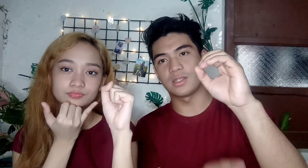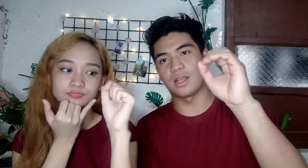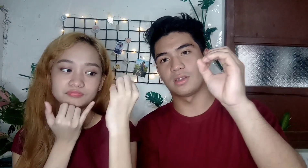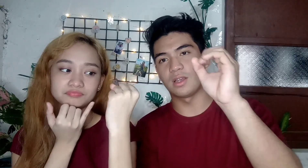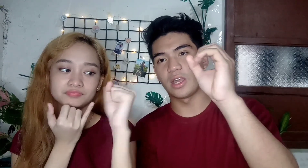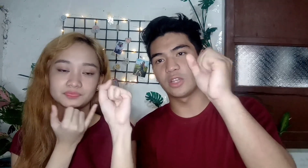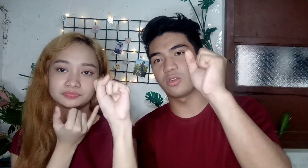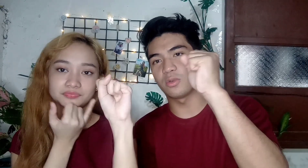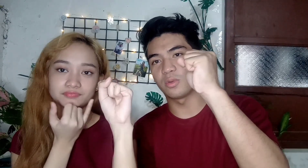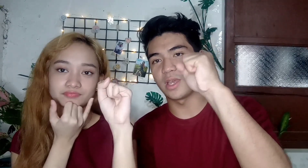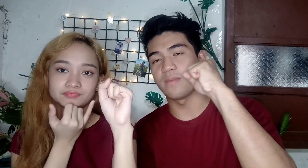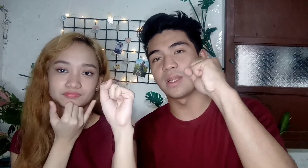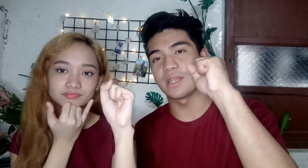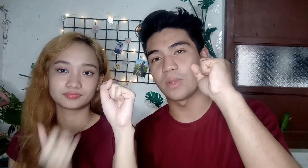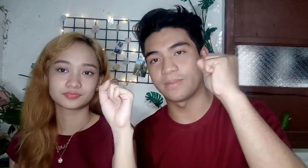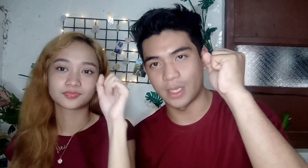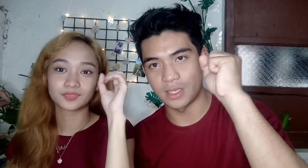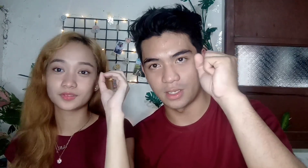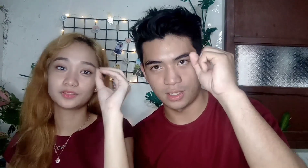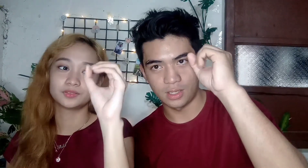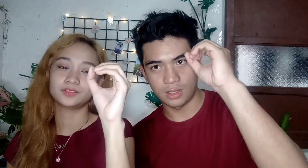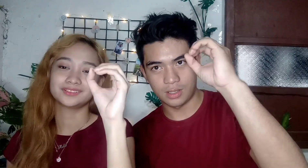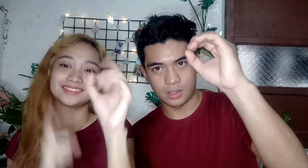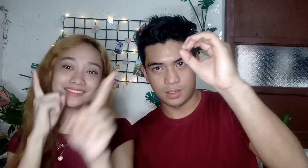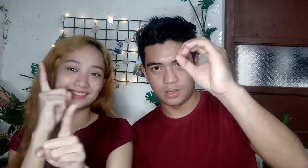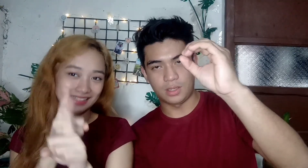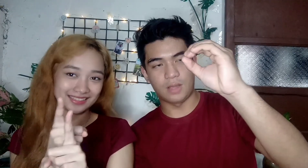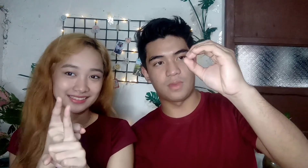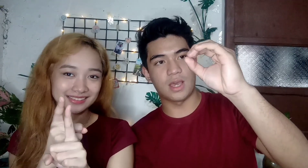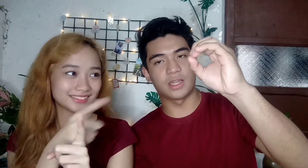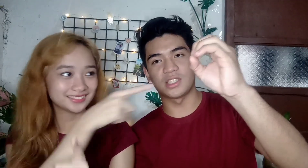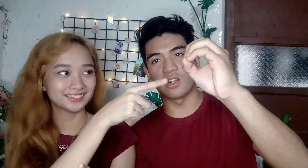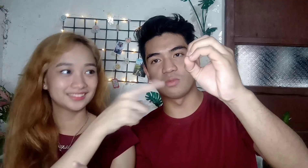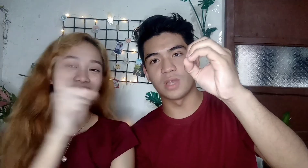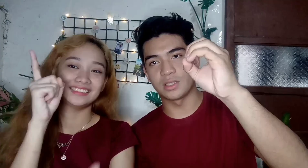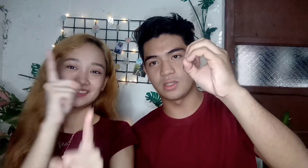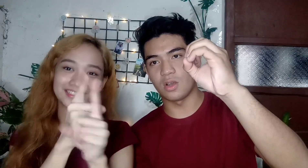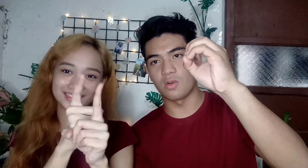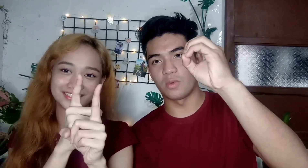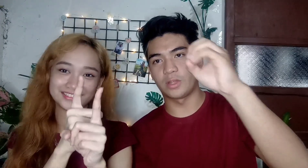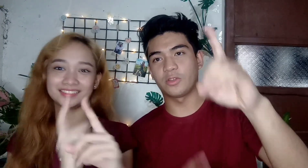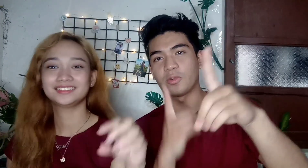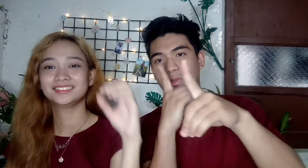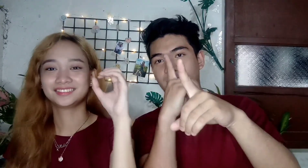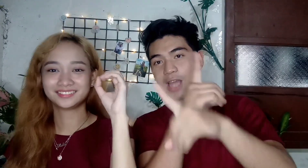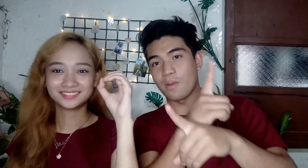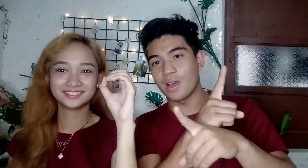lang. Ito. Ayan, mali. Dapat may... ayan, may hangin sa loob, guys. O. Oh. Ito yung tama.